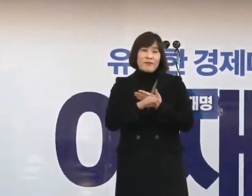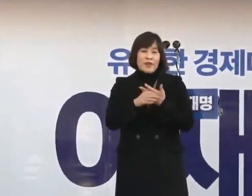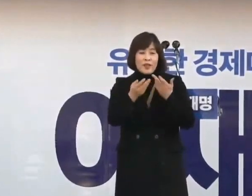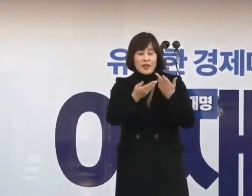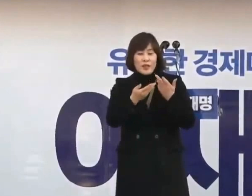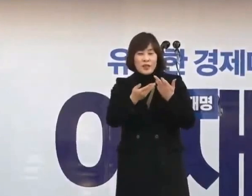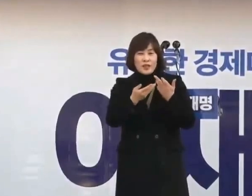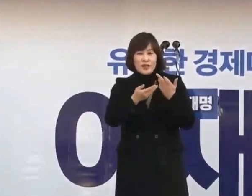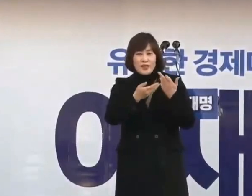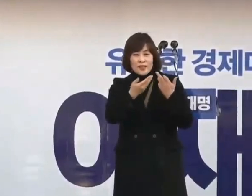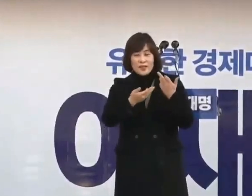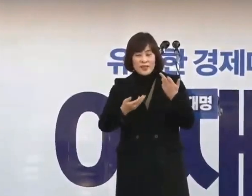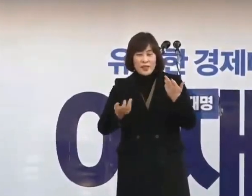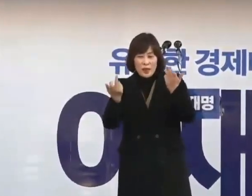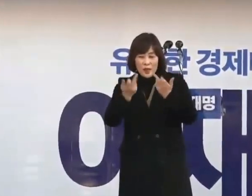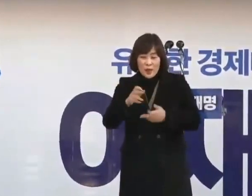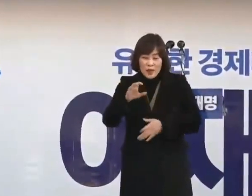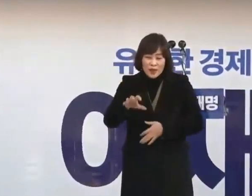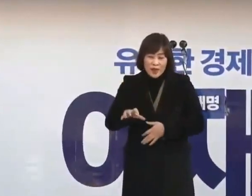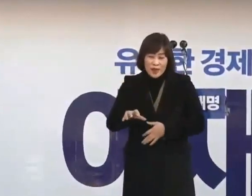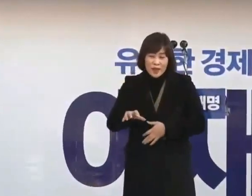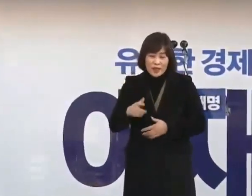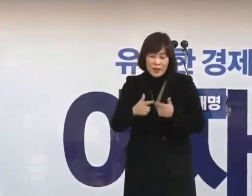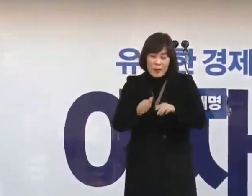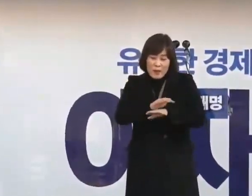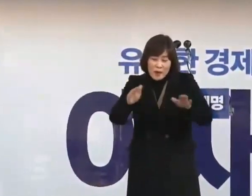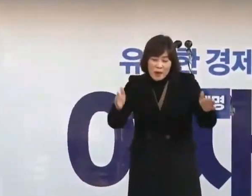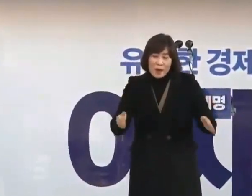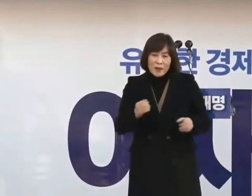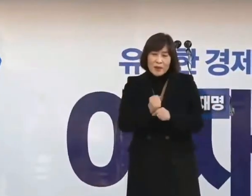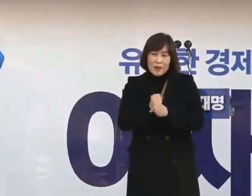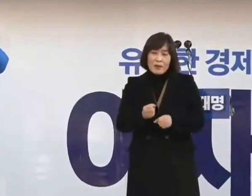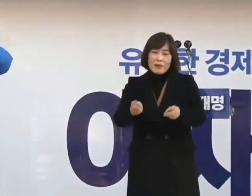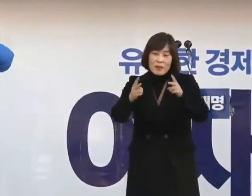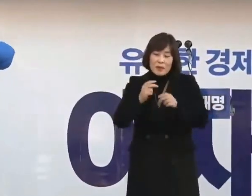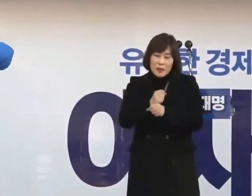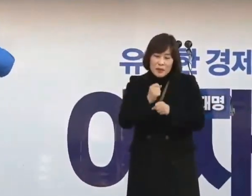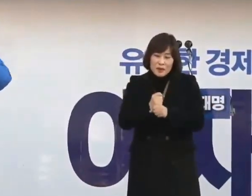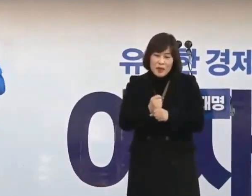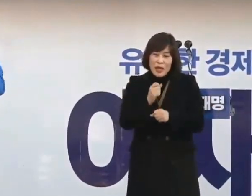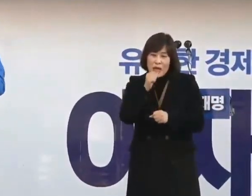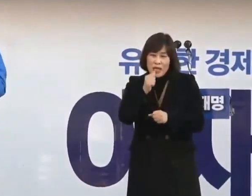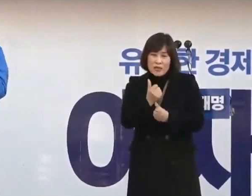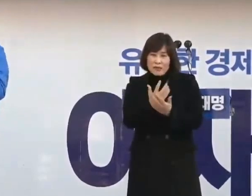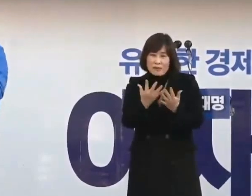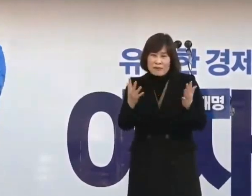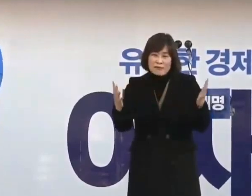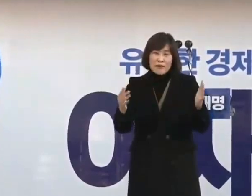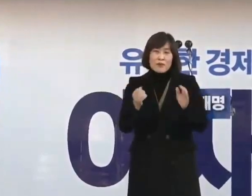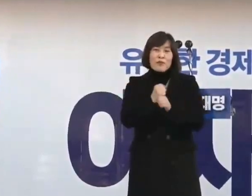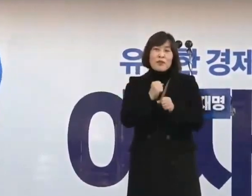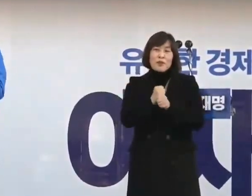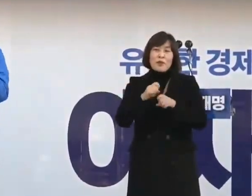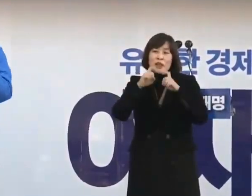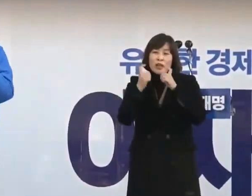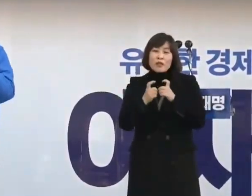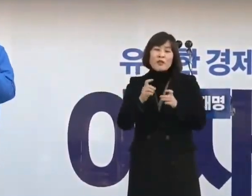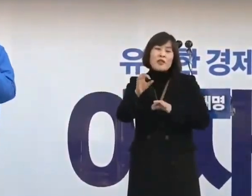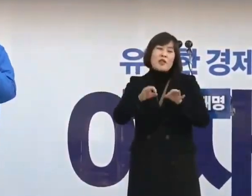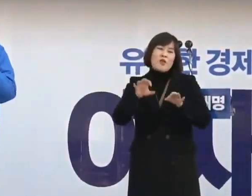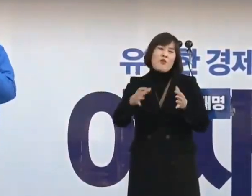계곡에다가 그냥 평상 다 설치해 놓고 자기들이 다리 놓고 자기들이 막 철조망 쳐놓고 다 막아 놓고 장사하는 곳이 거의